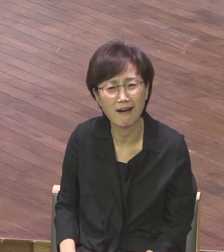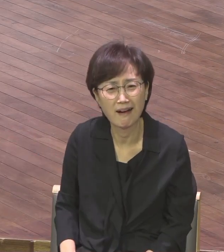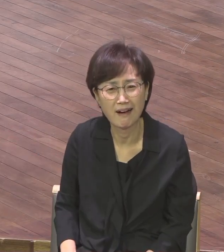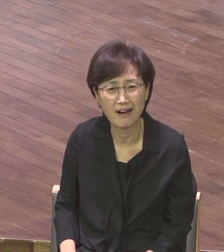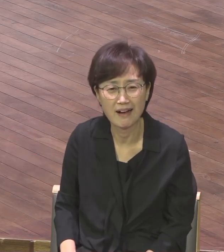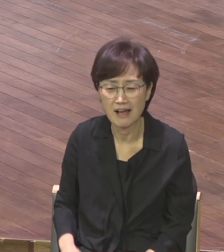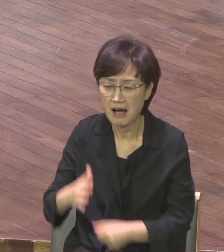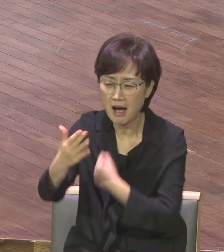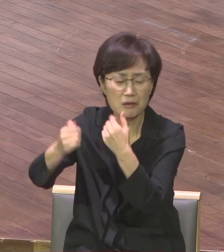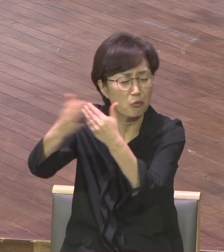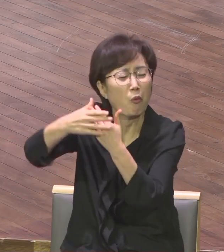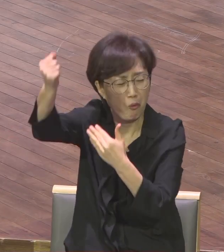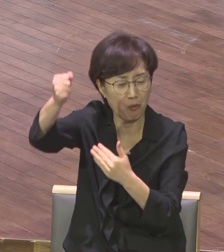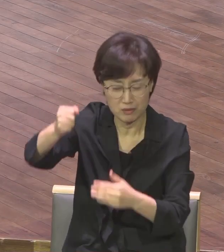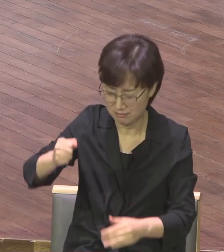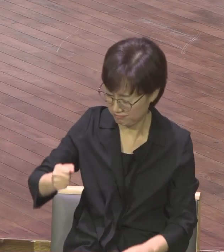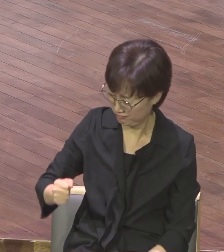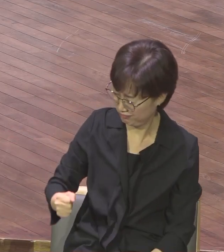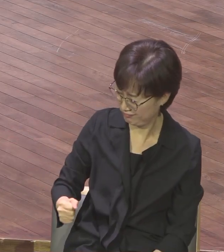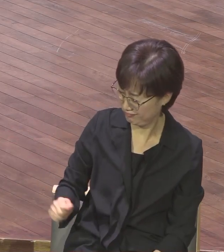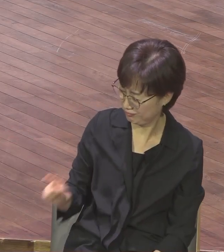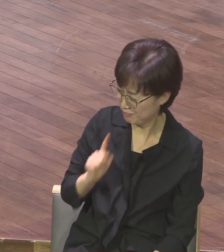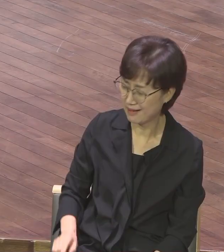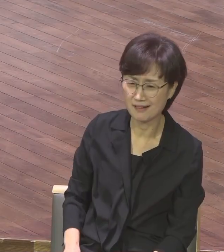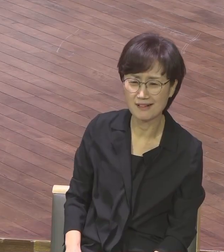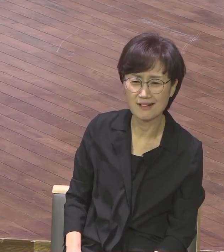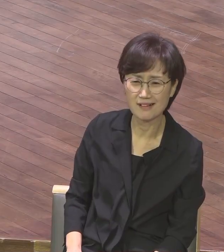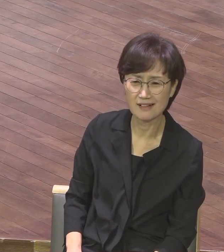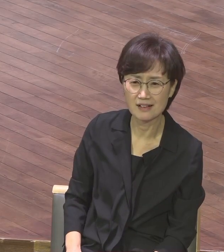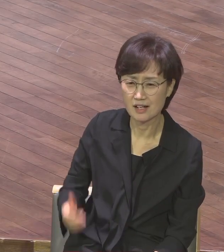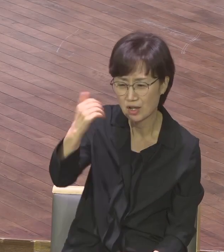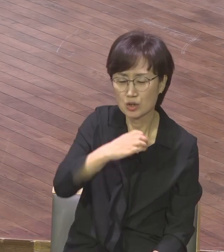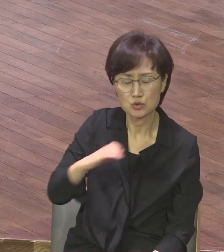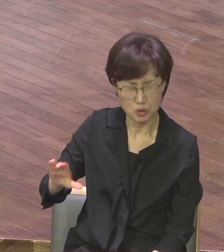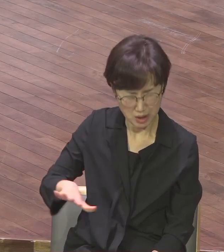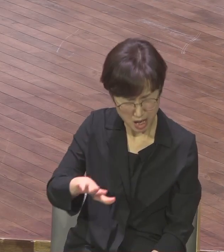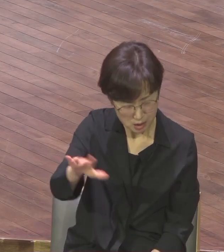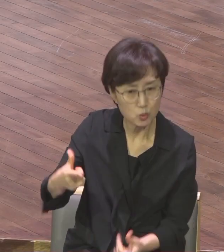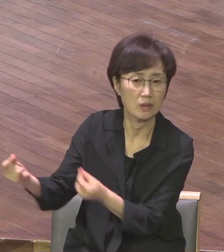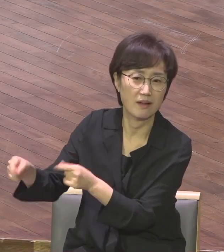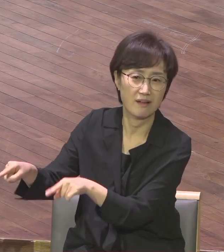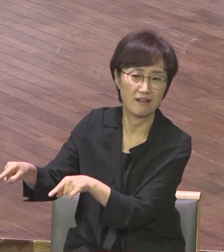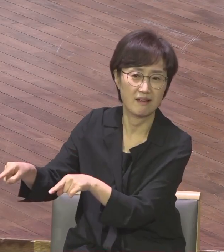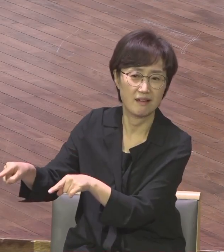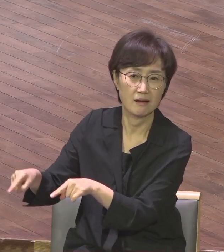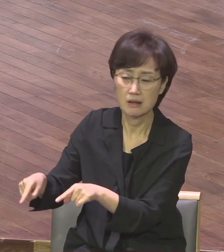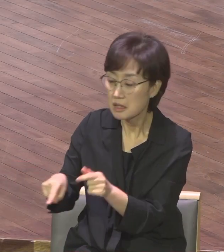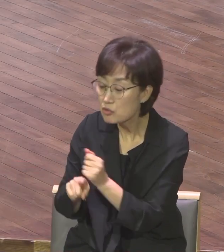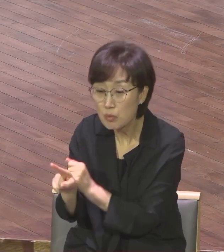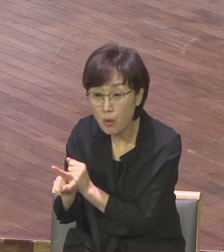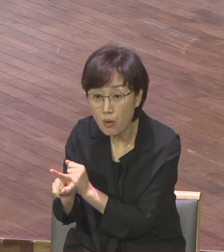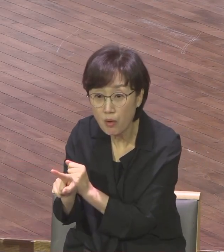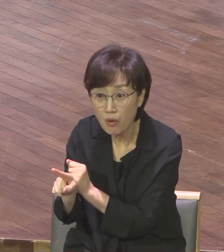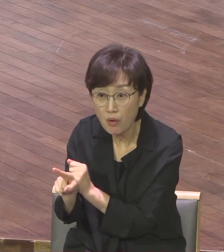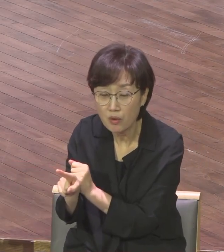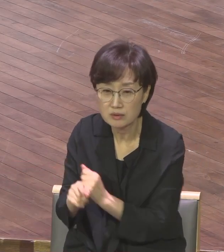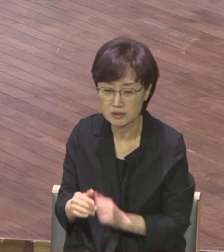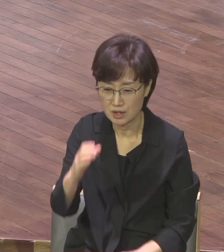그건 하나님 알아서 하시지. 전부 천주교인들은 딱 그렇게 말합니다. 그 이유가 있어요. 그 왜